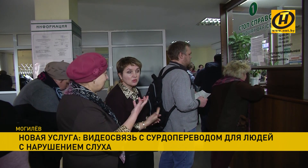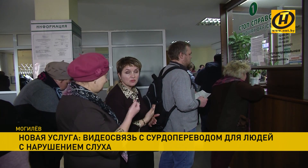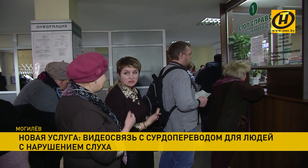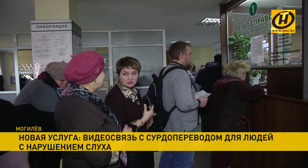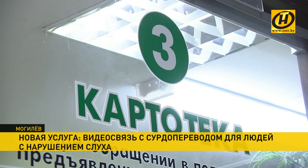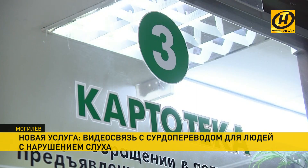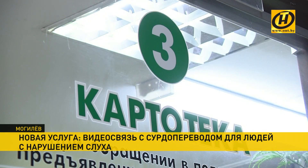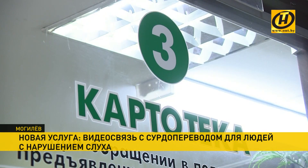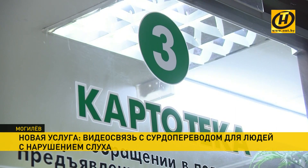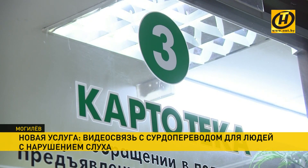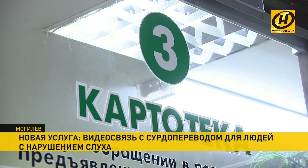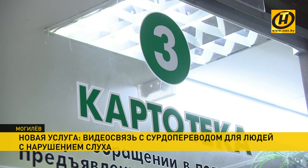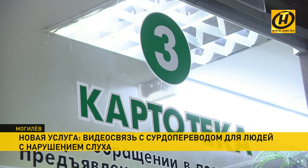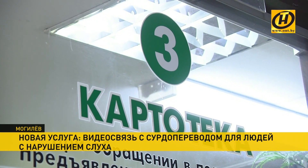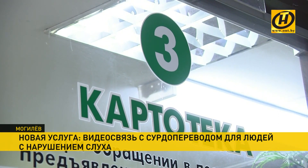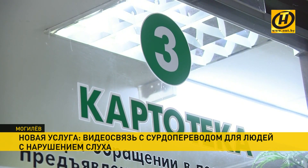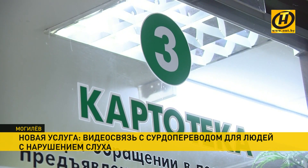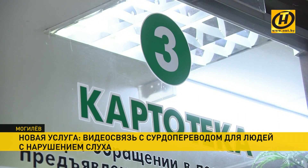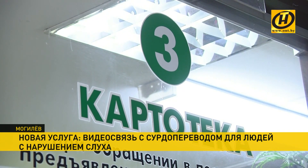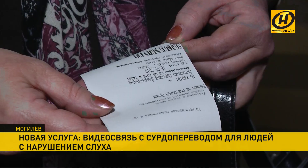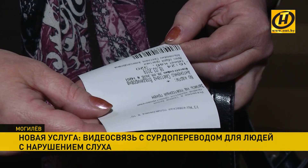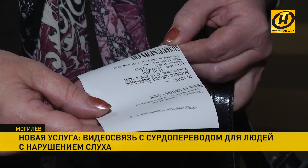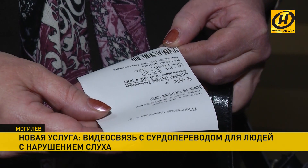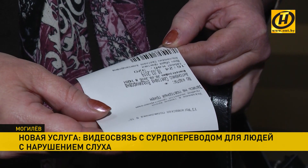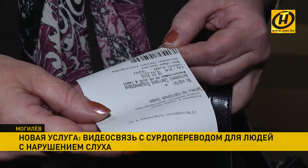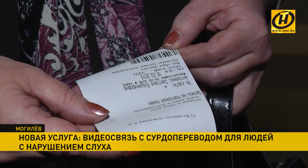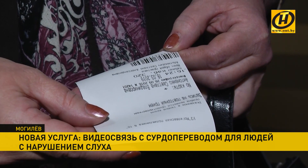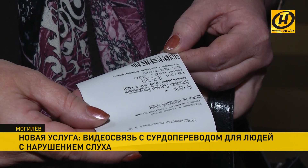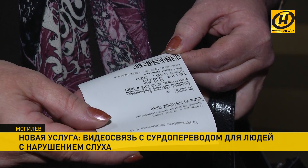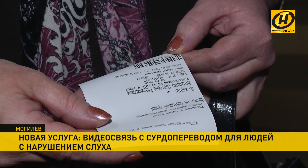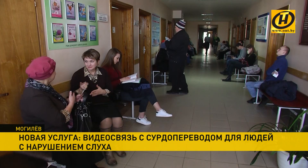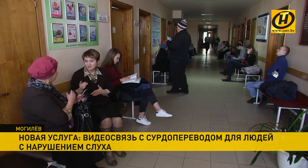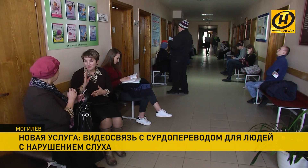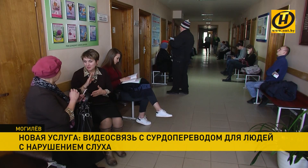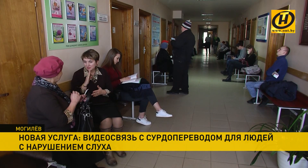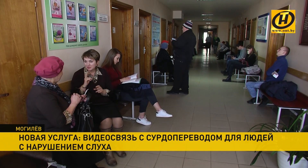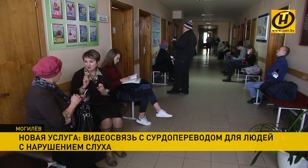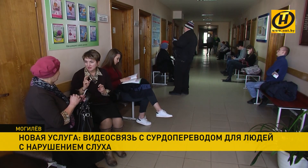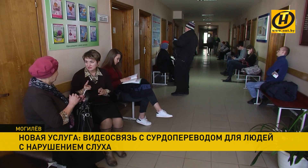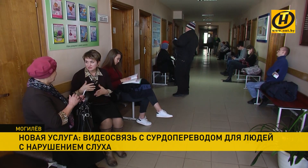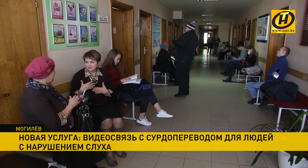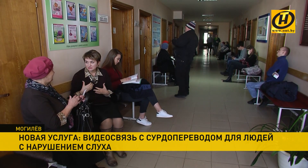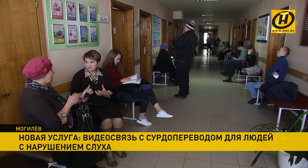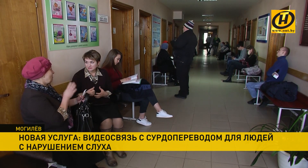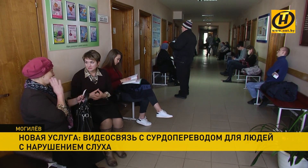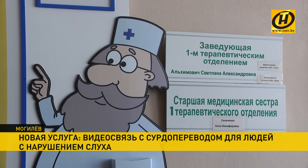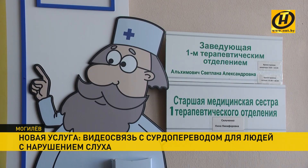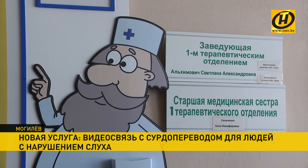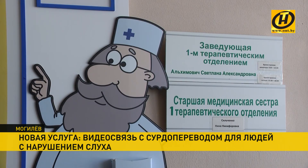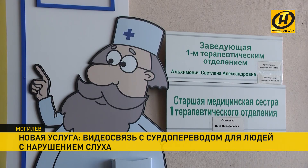это оперативно получается не всегда. Переводчиков языка жестов не хватает. 3 на всю Могилевскую область. В то же время в одном